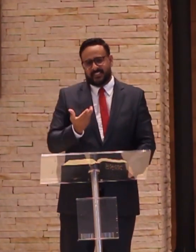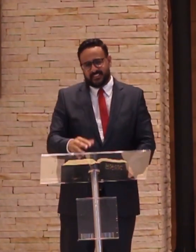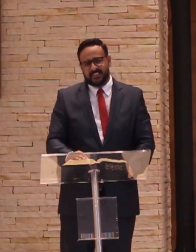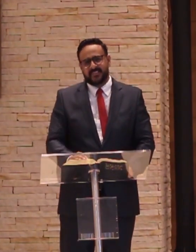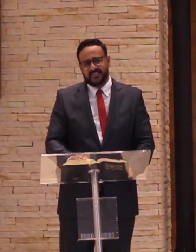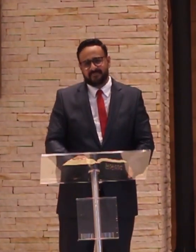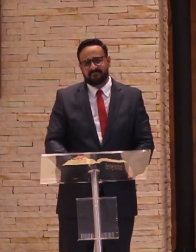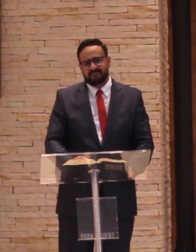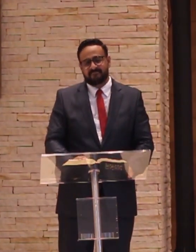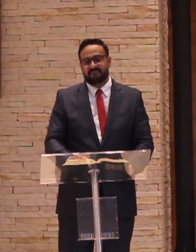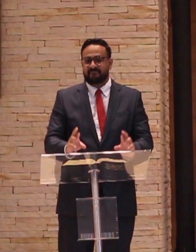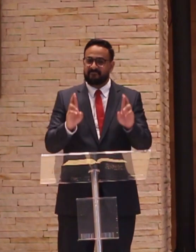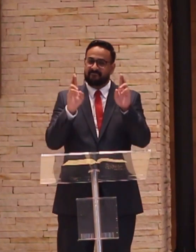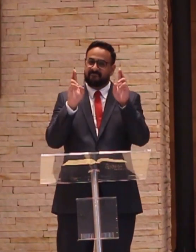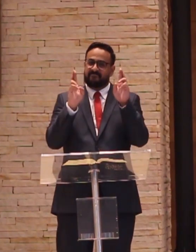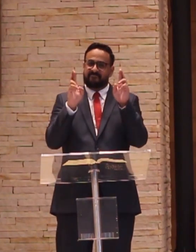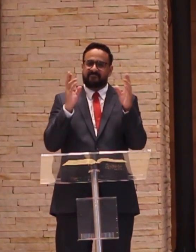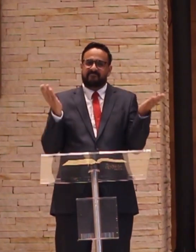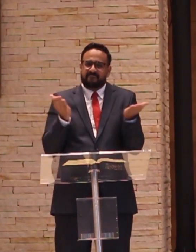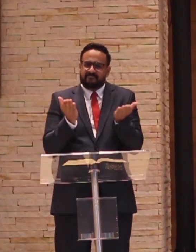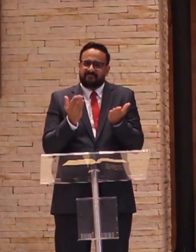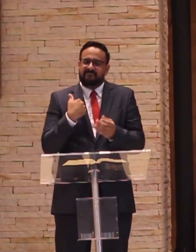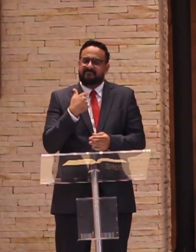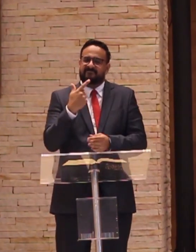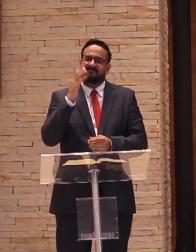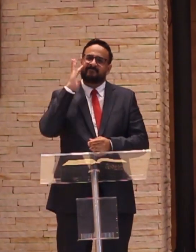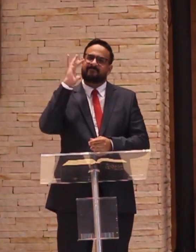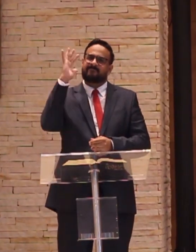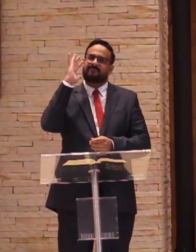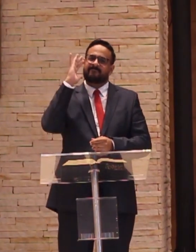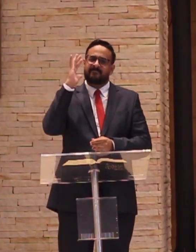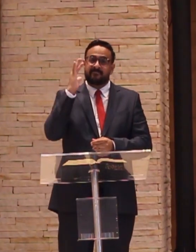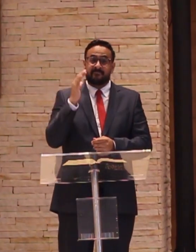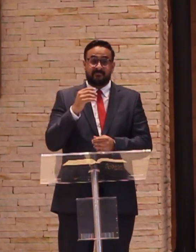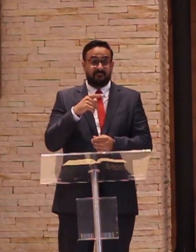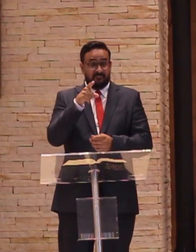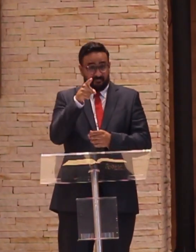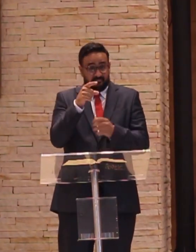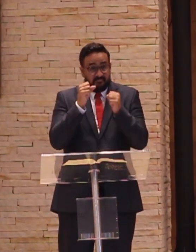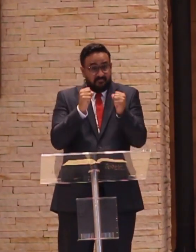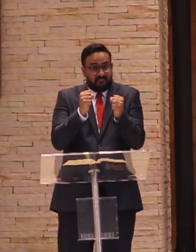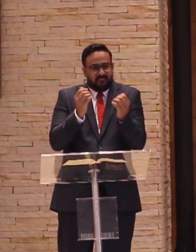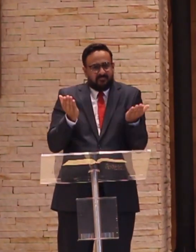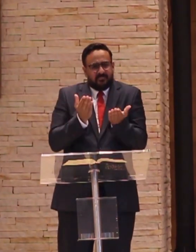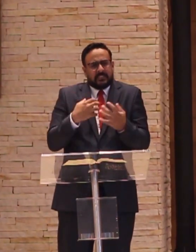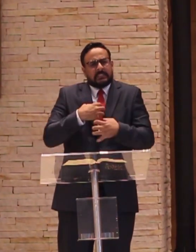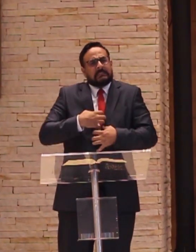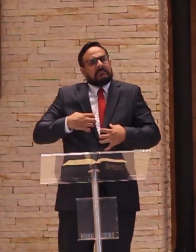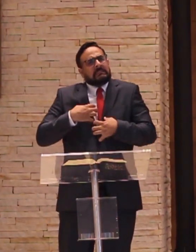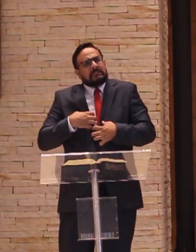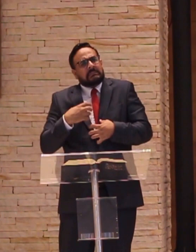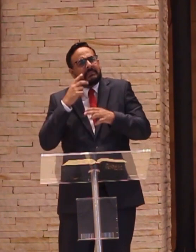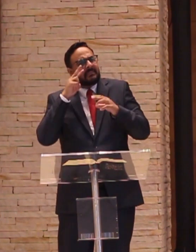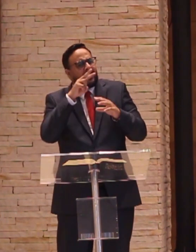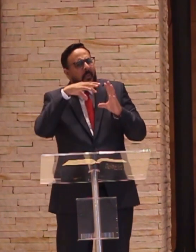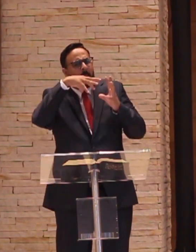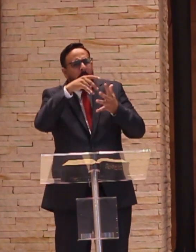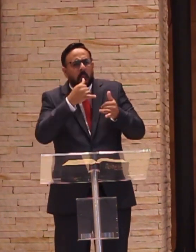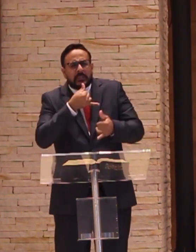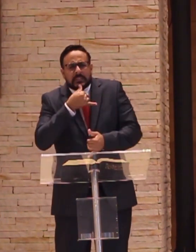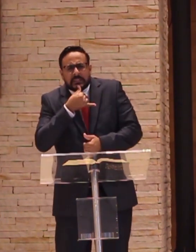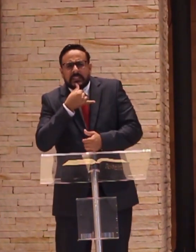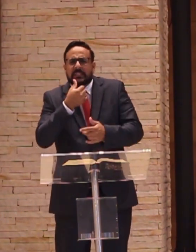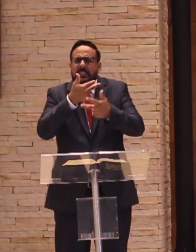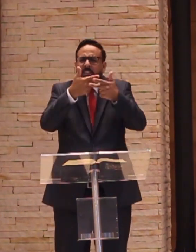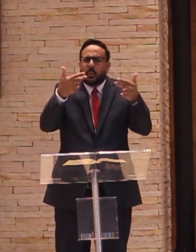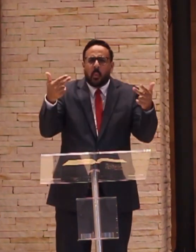com Jesus. Eu e você precisamos disso hoje. Meu desejo é que possamos refletir sobre este